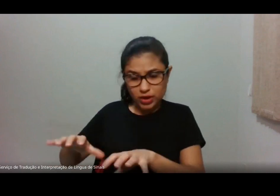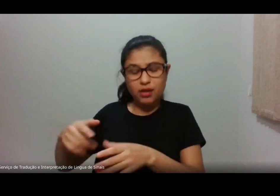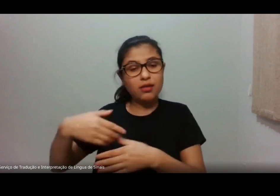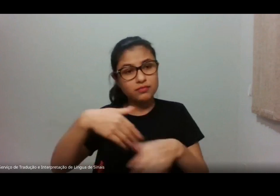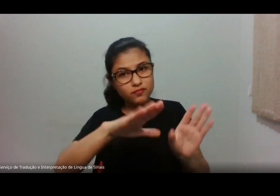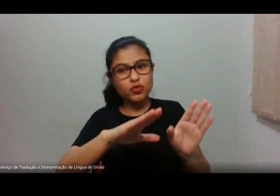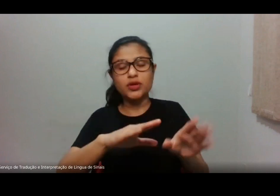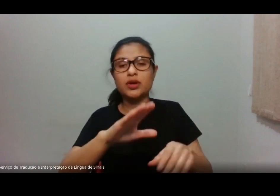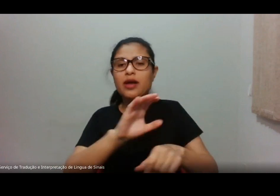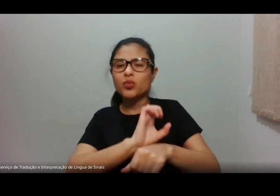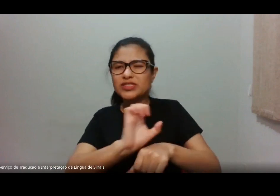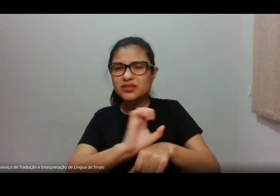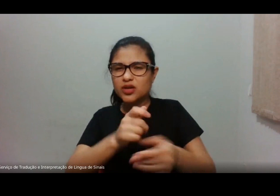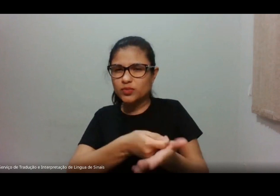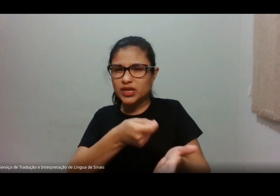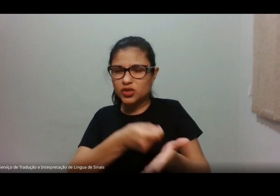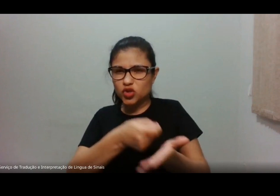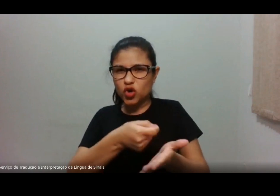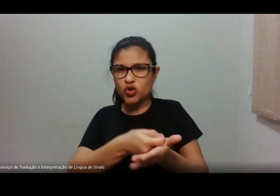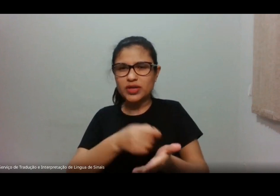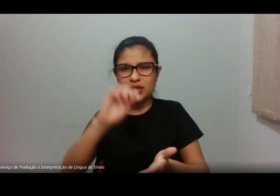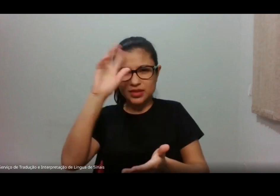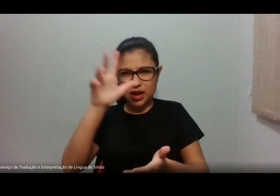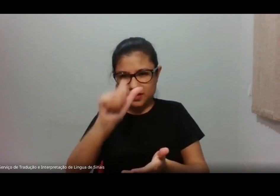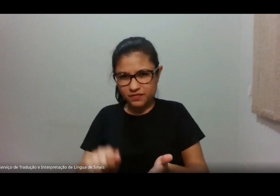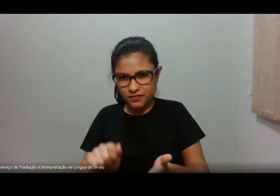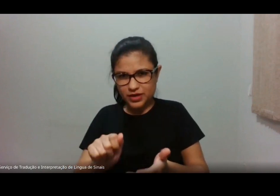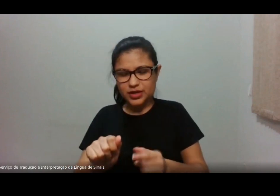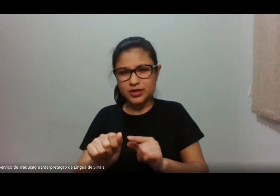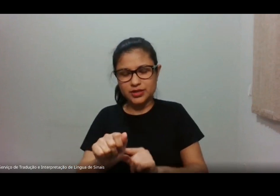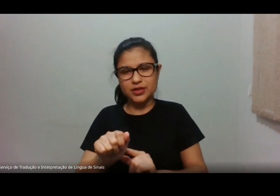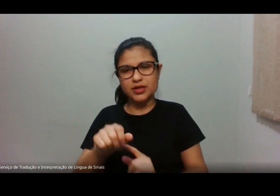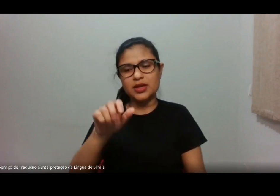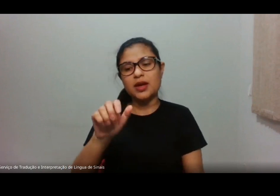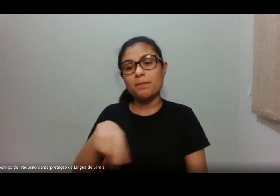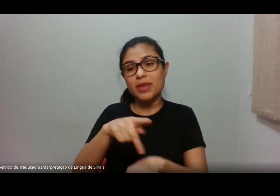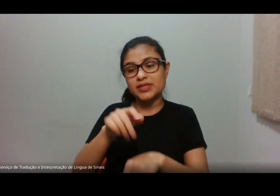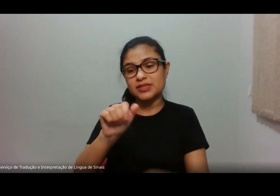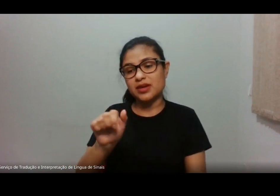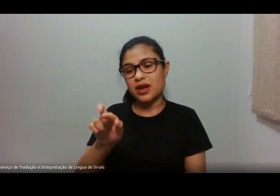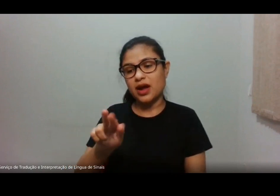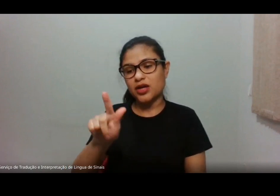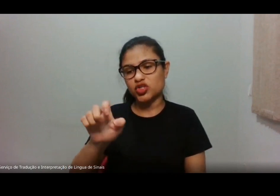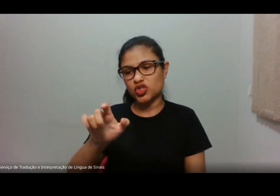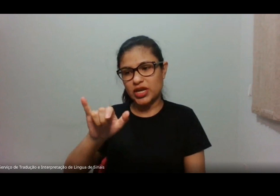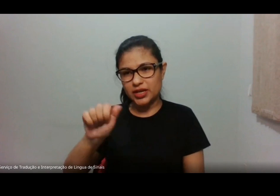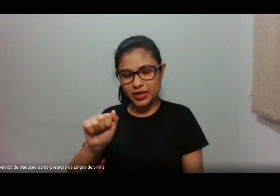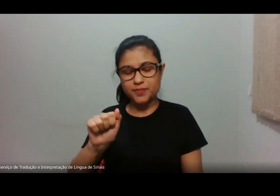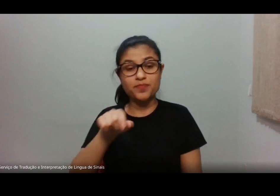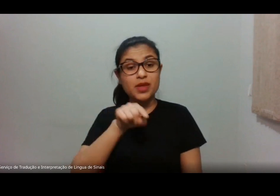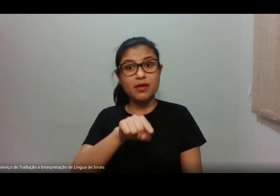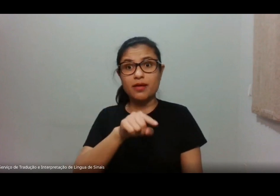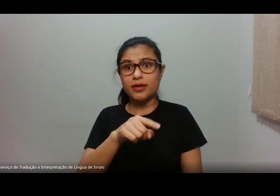um estágio obrigatório no norte da África, na Argélia. E aí,